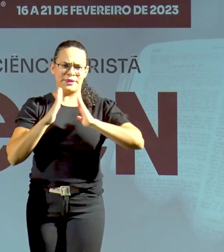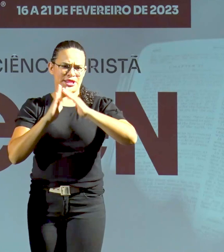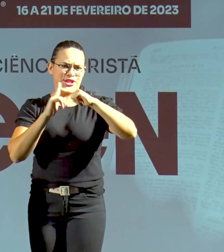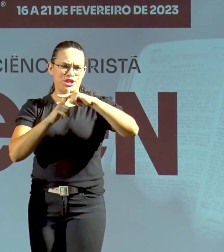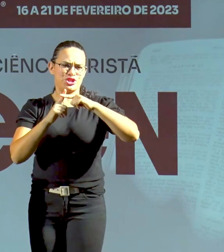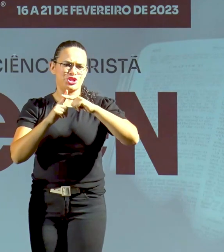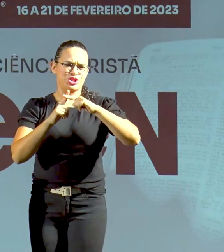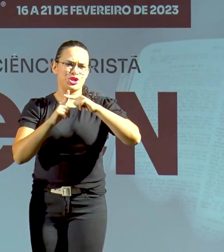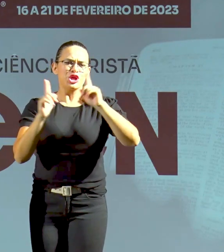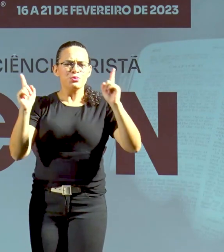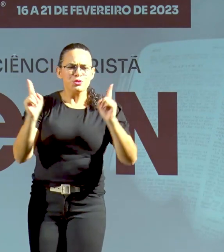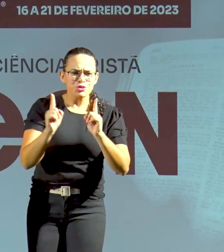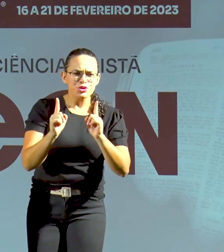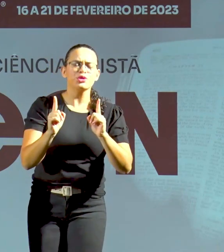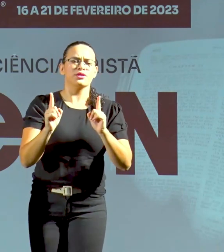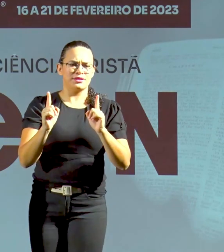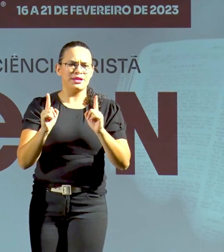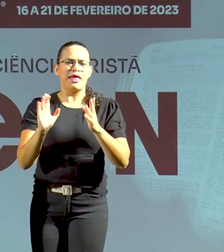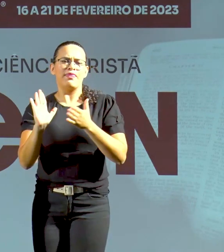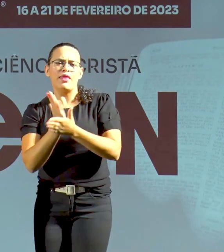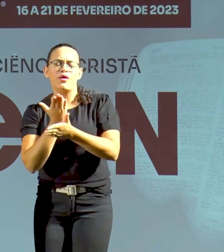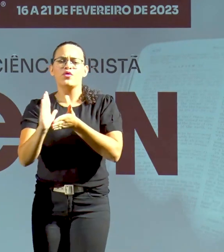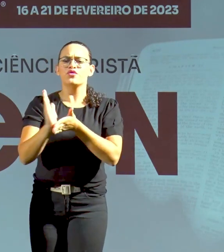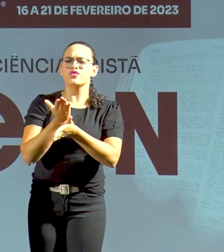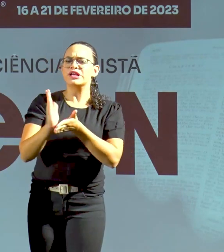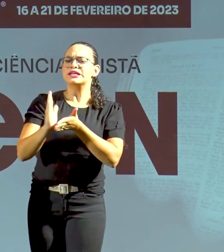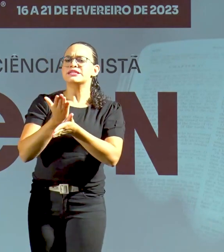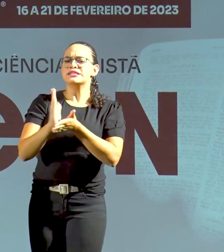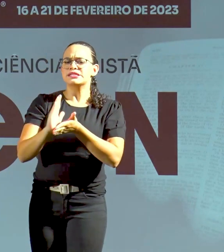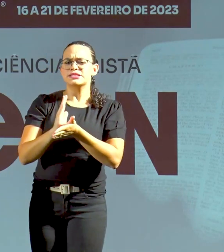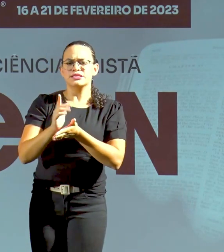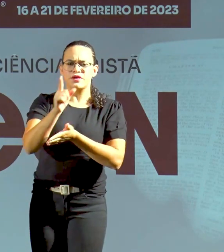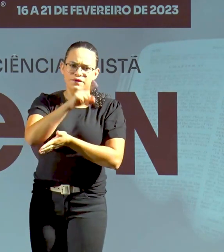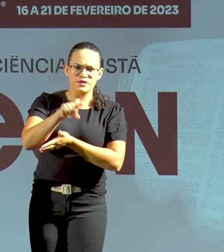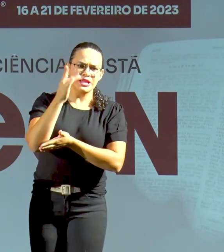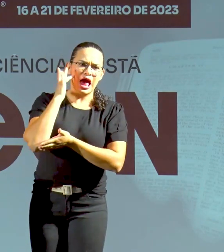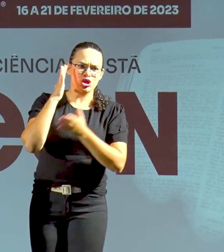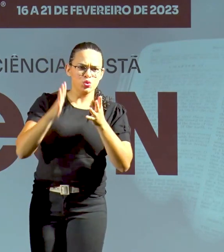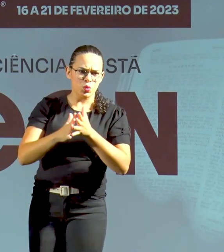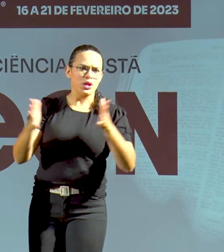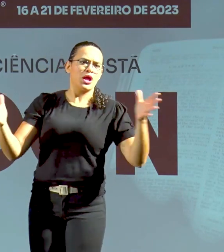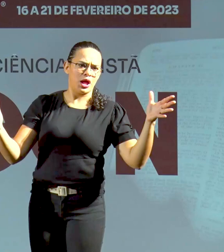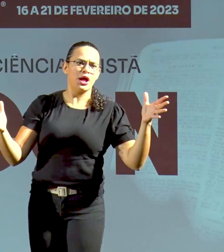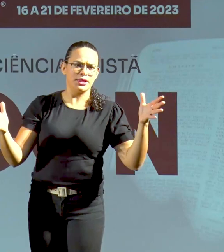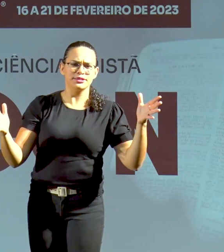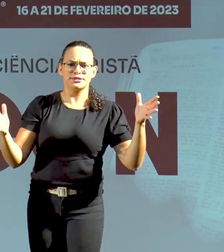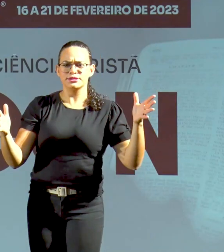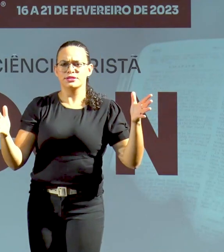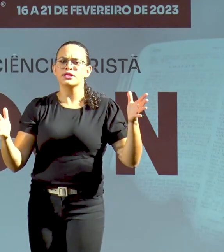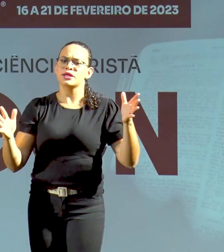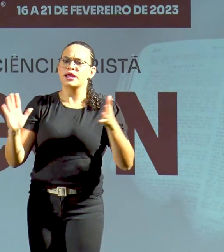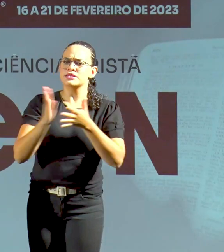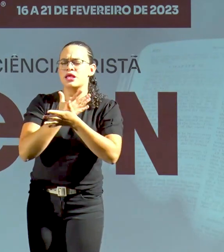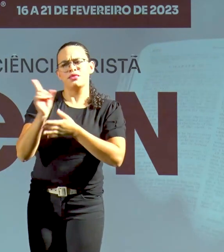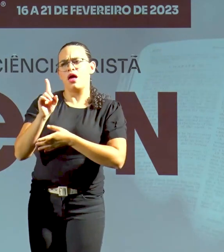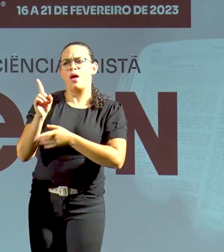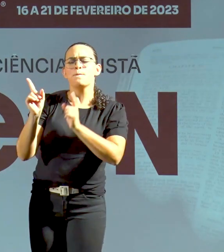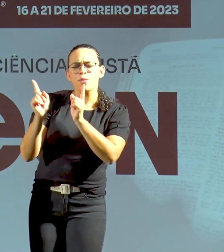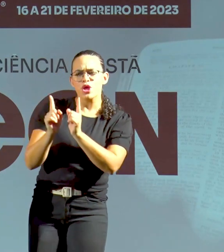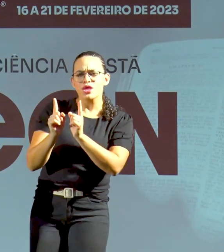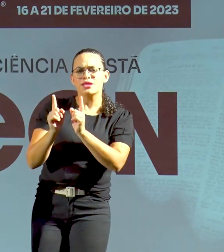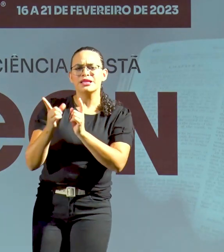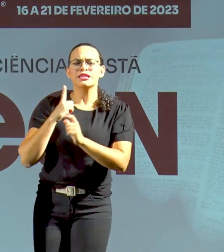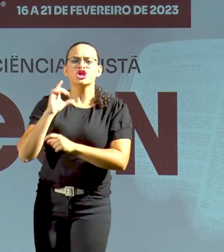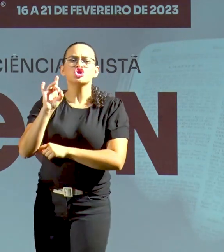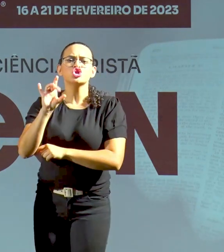pequena é talvez para você até seja grande para Alguns falam não é muito pequena a